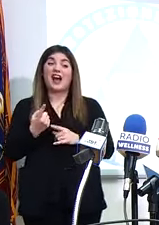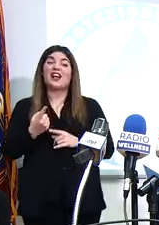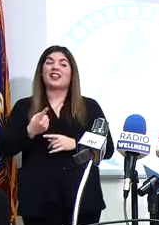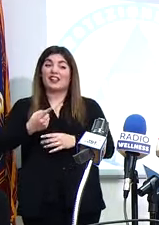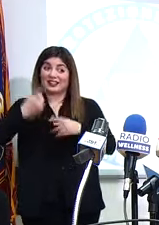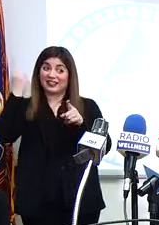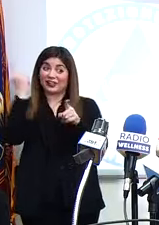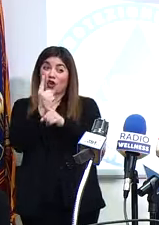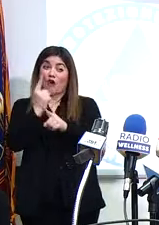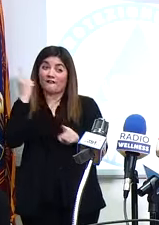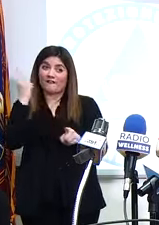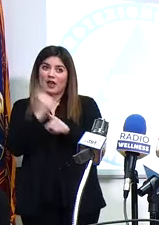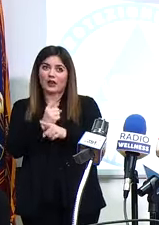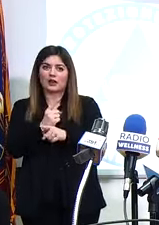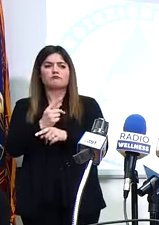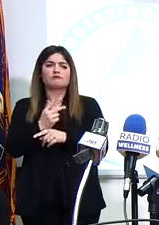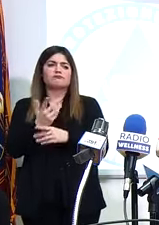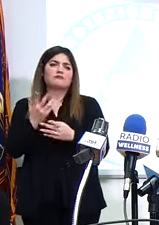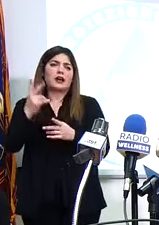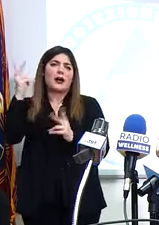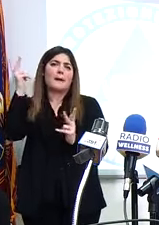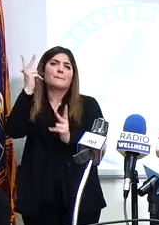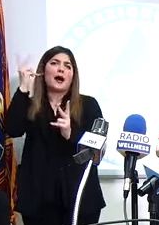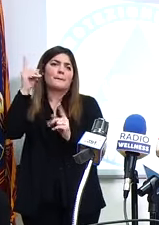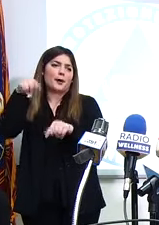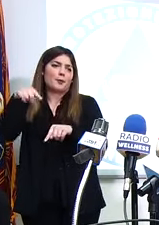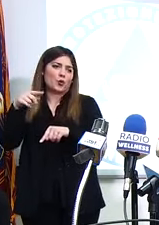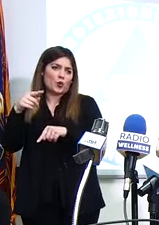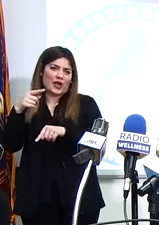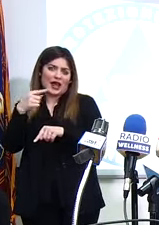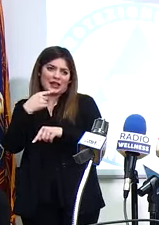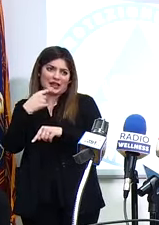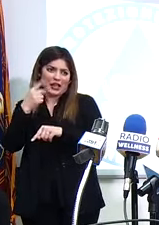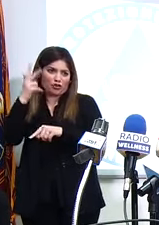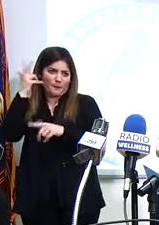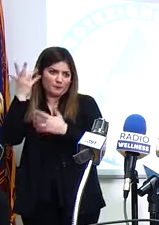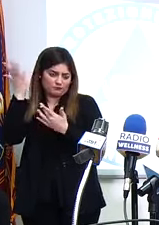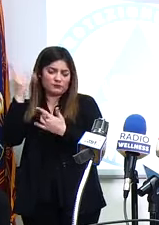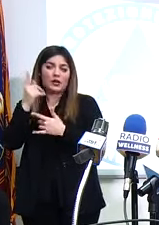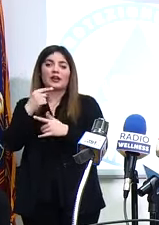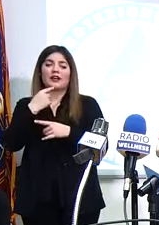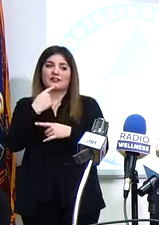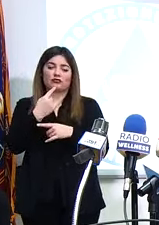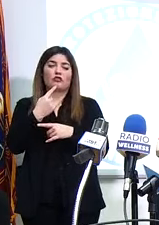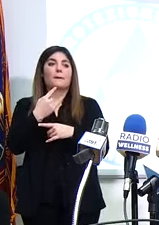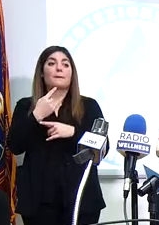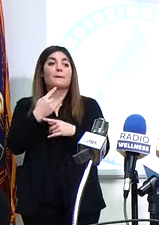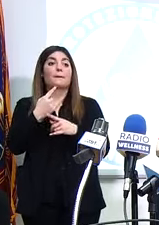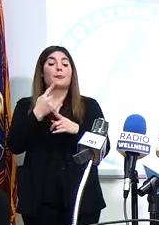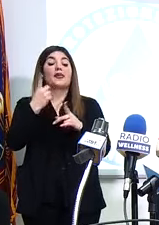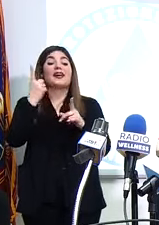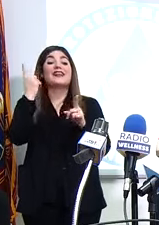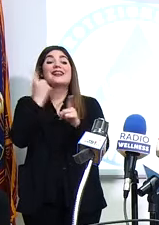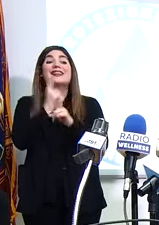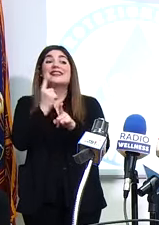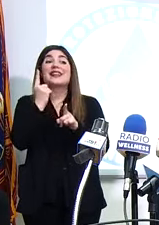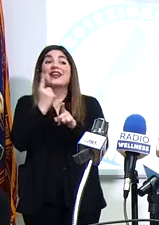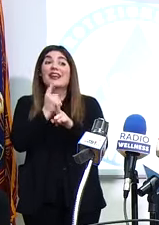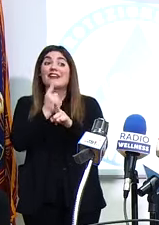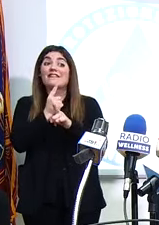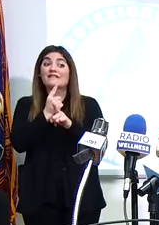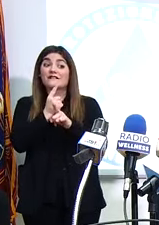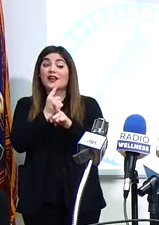anche il Papa, quindi prendetelo, ma insomma io lo dicevo agli studenti, deve avere il dovere di